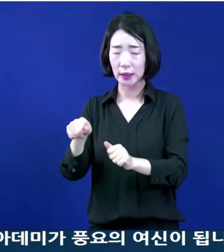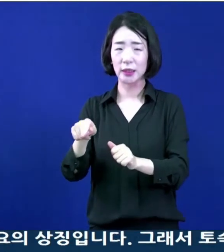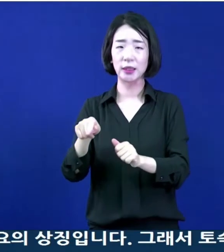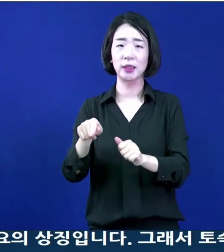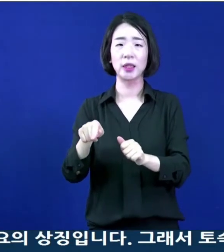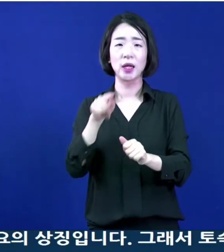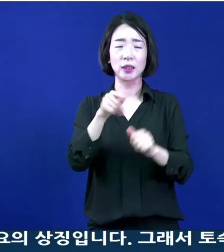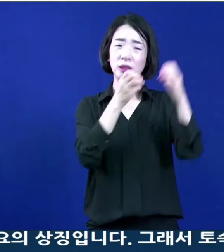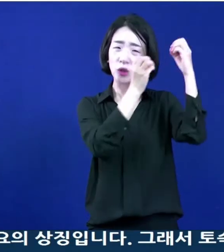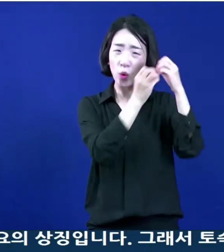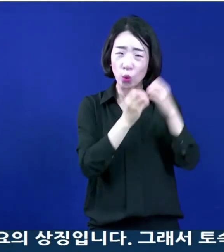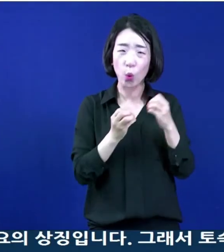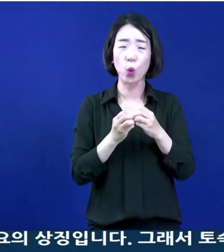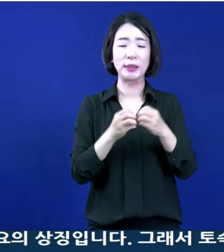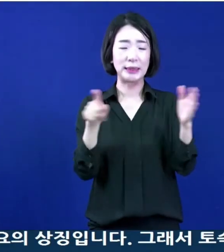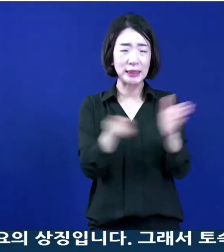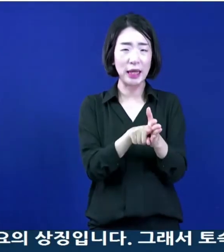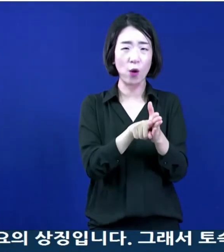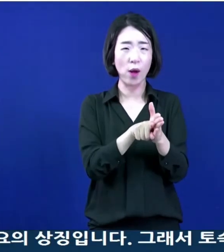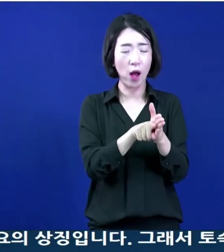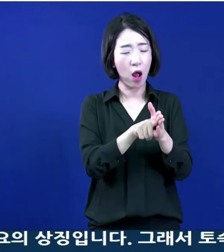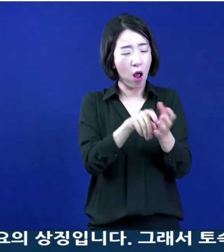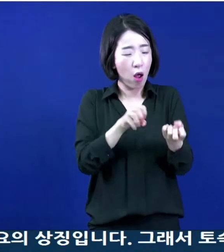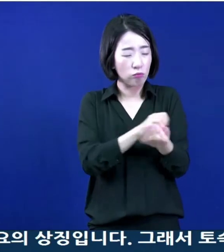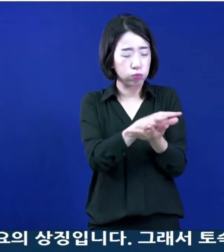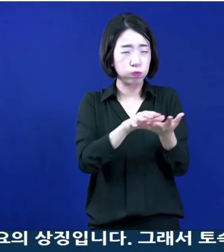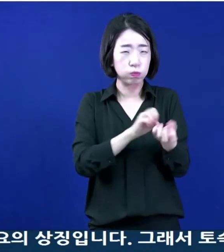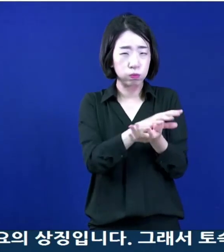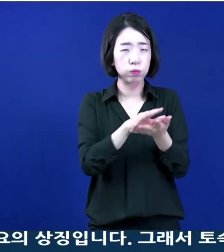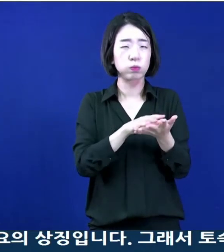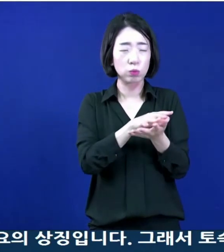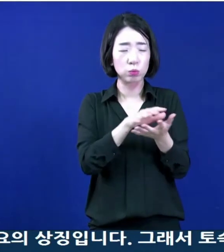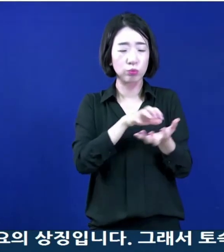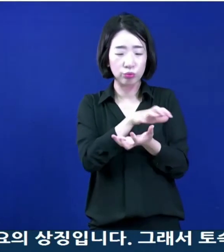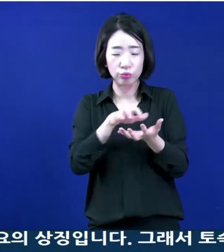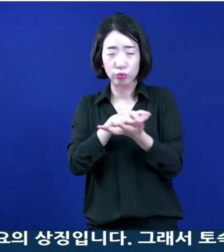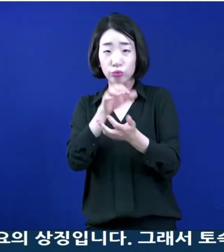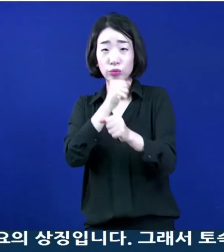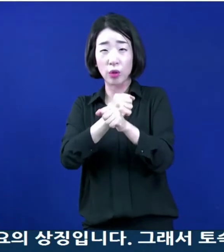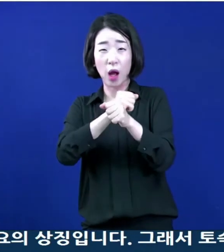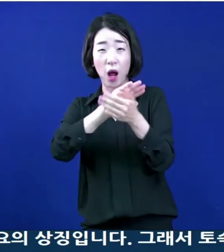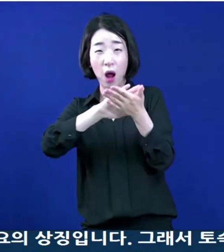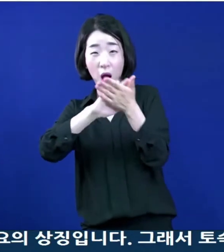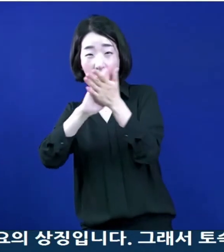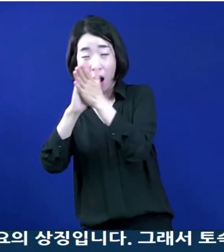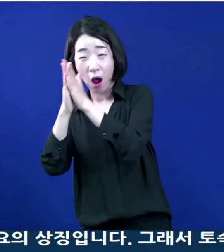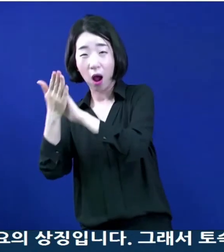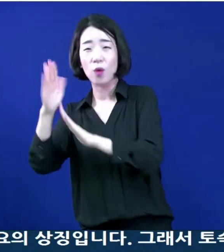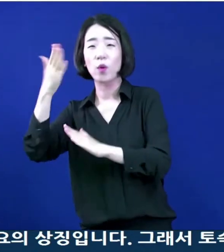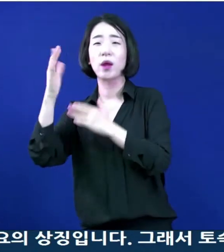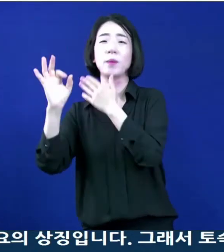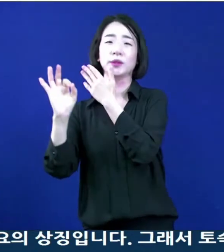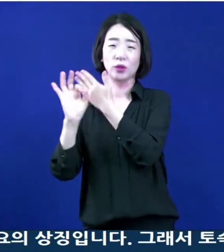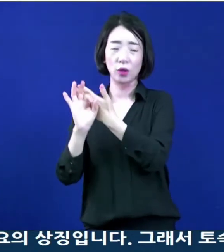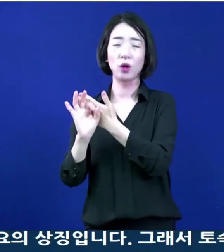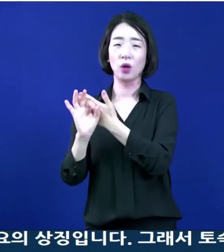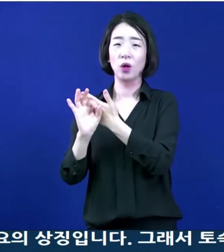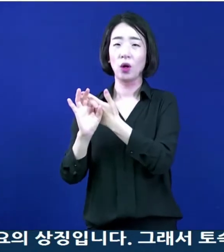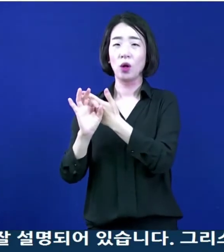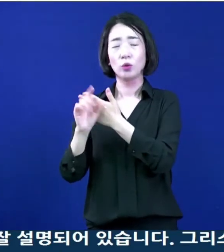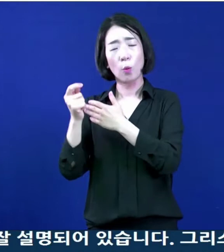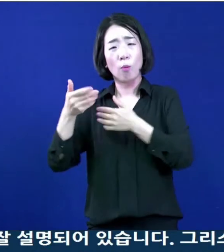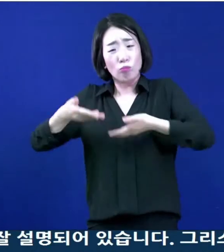결합이 되면서 이상한 신을 만든 거예요. 그 이상한 신이